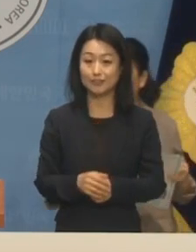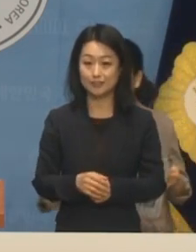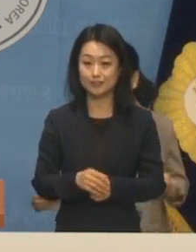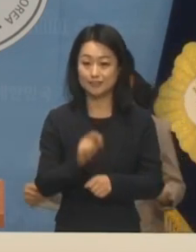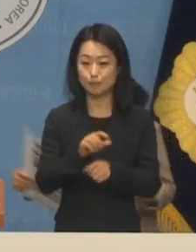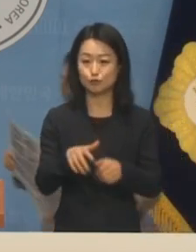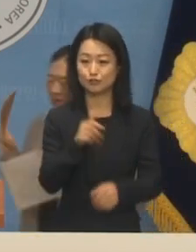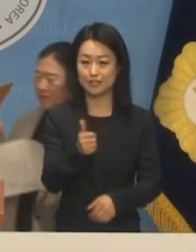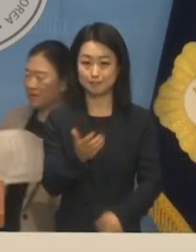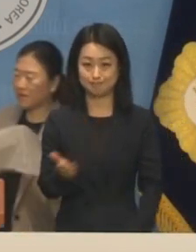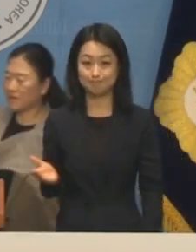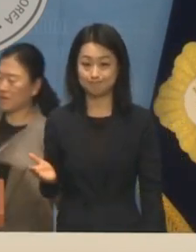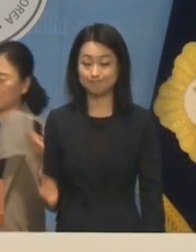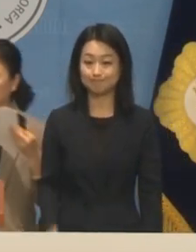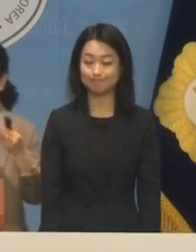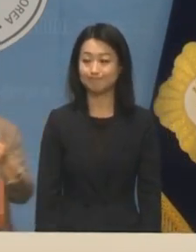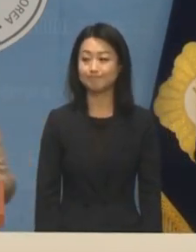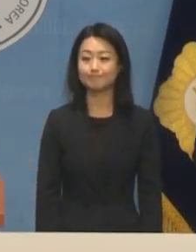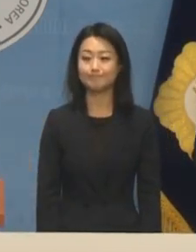모시겠습니다.